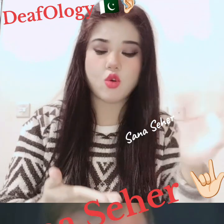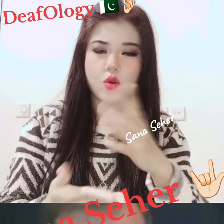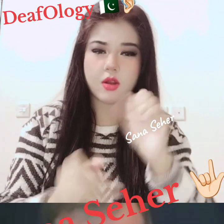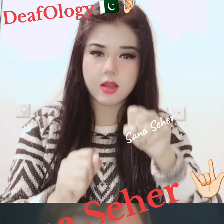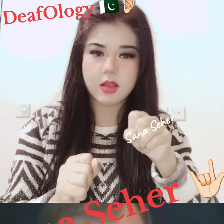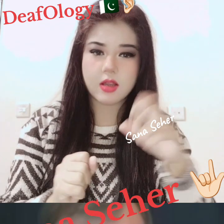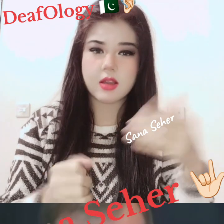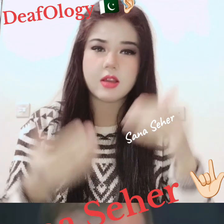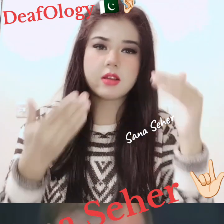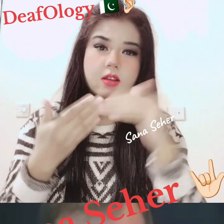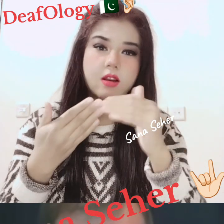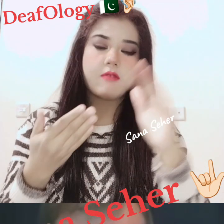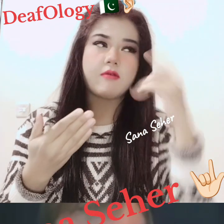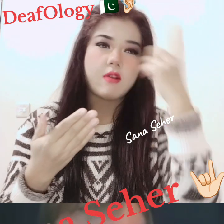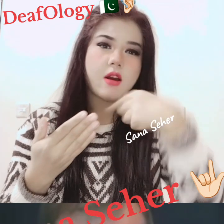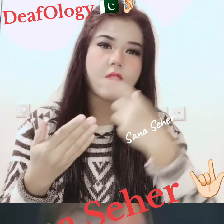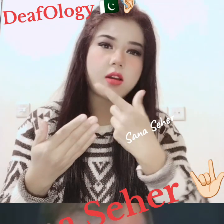اس کے خلاف کس نے کام کرنا ہے؟